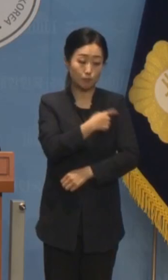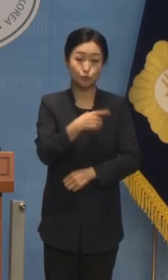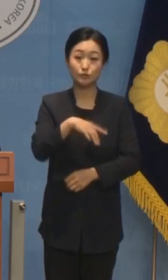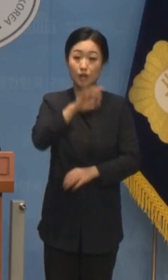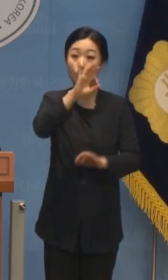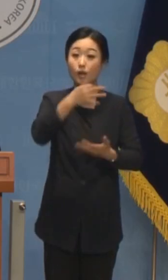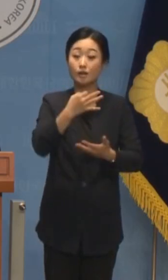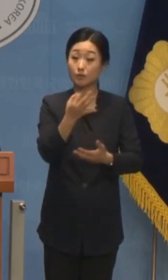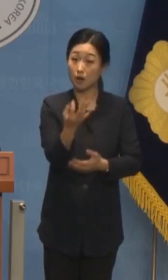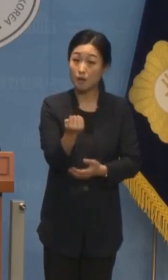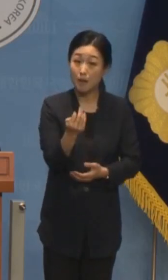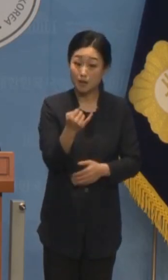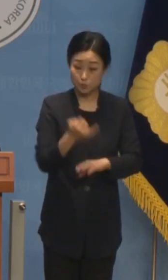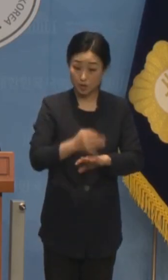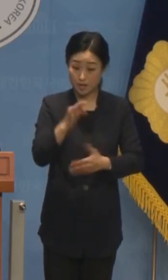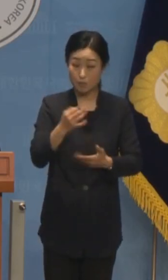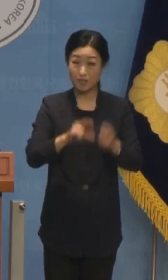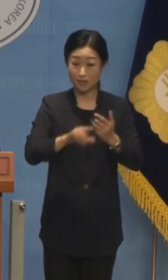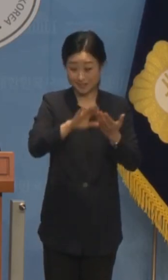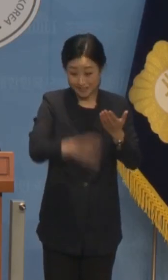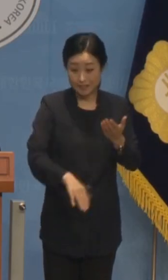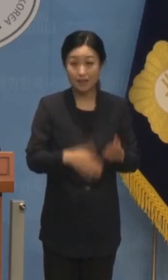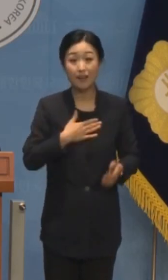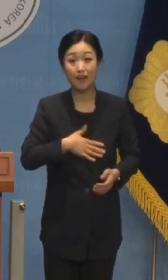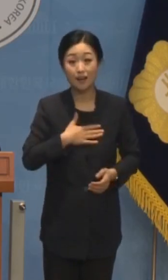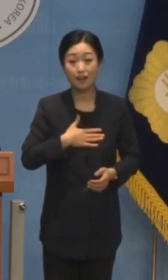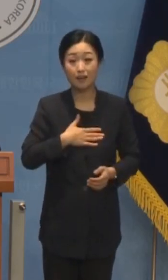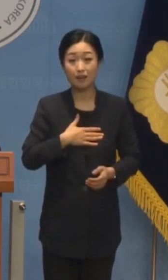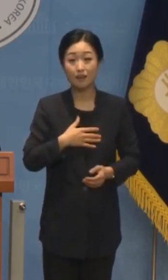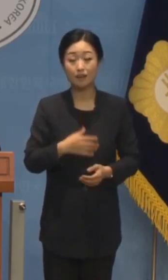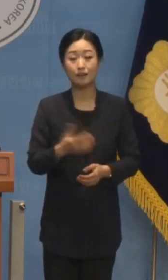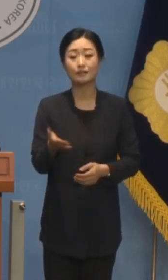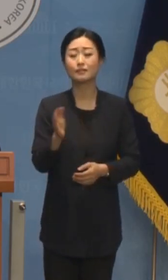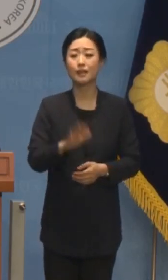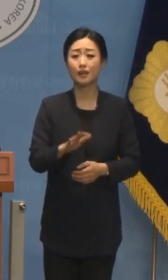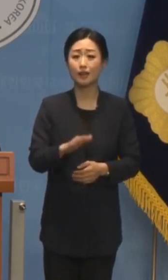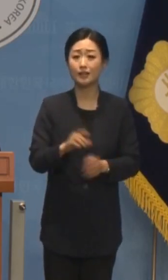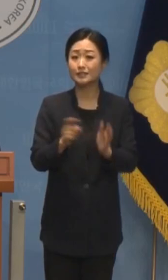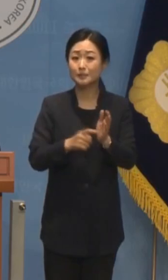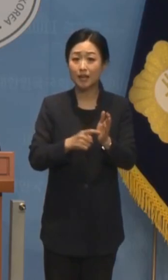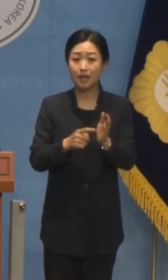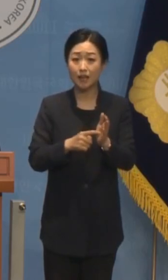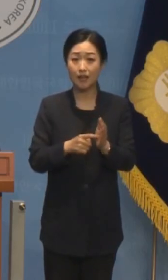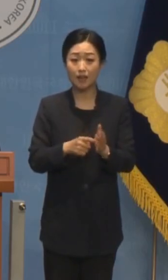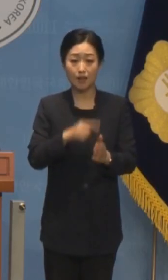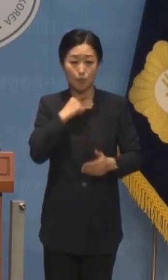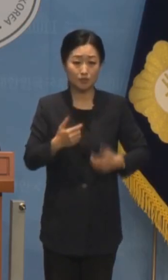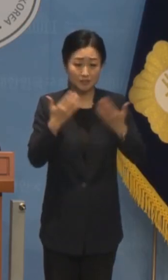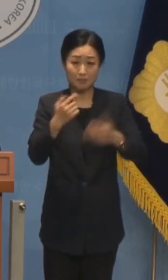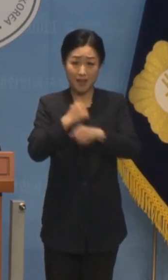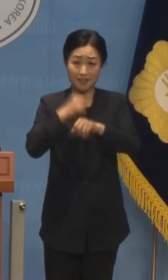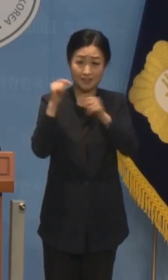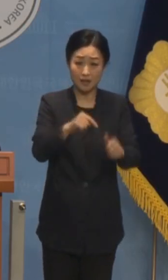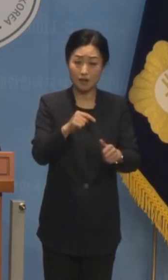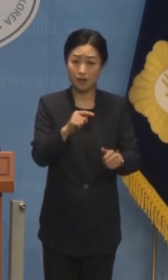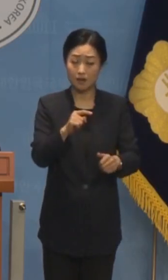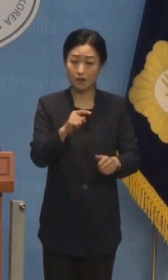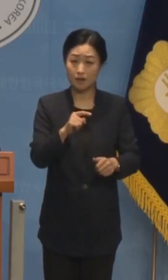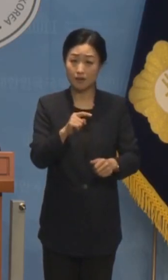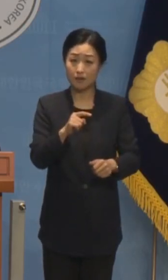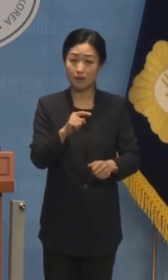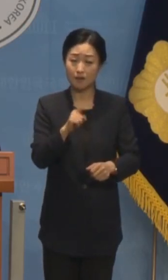봉이 저임금에 미치지 못하고 있다 그 을치고 요구할 수 있겠냐